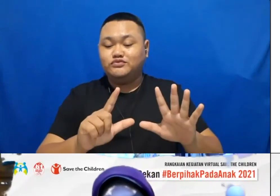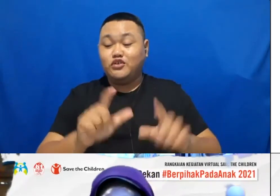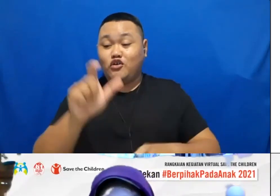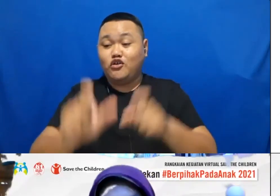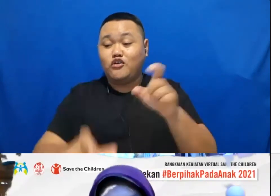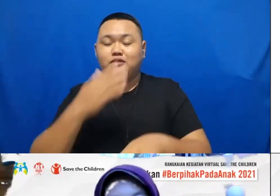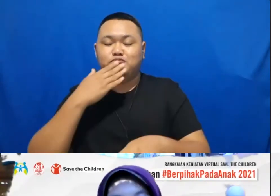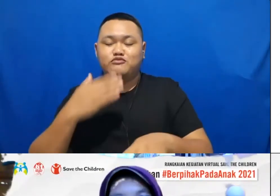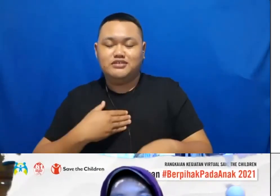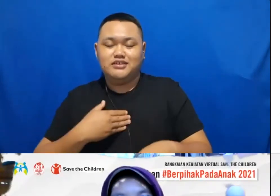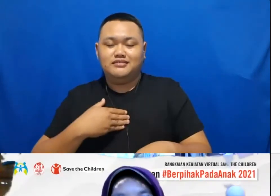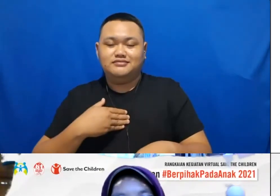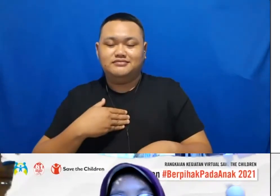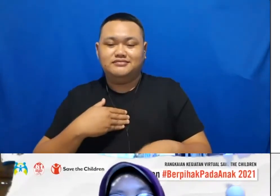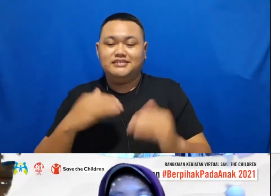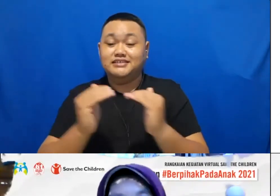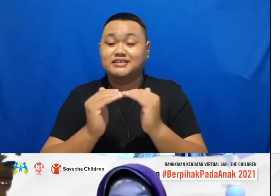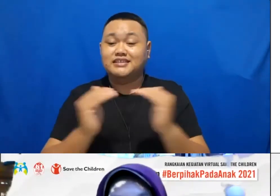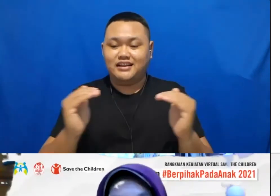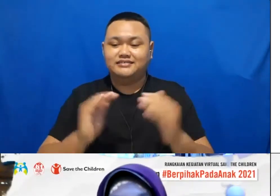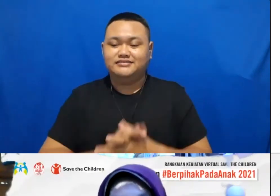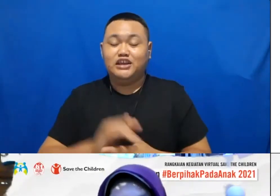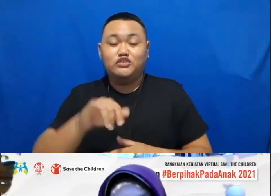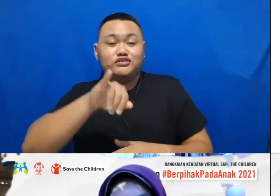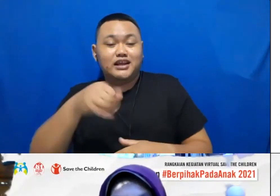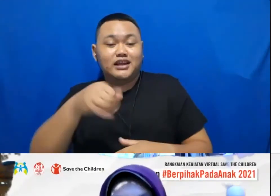diberi kesempatan yang sama untuk bisa